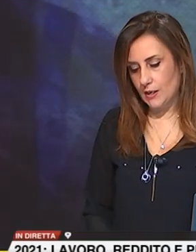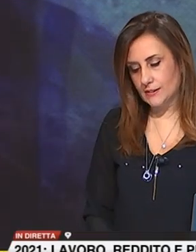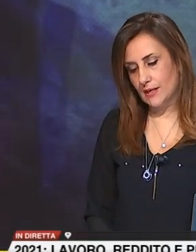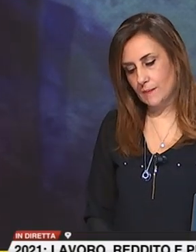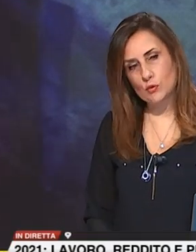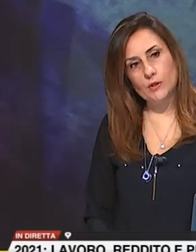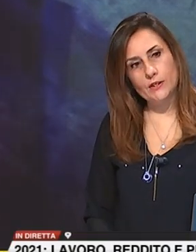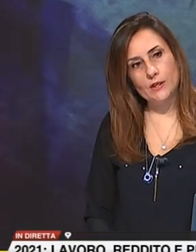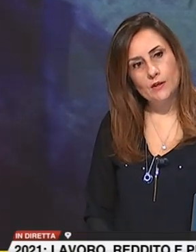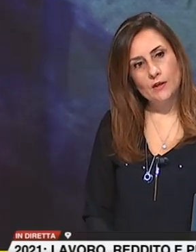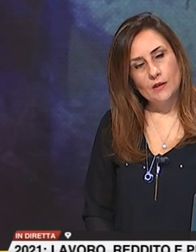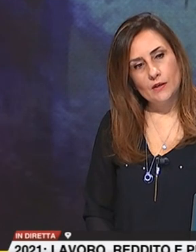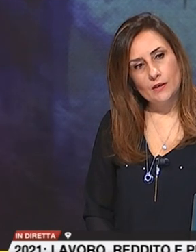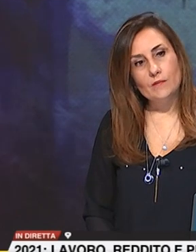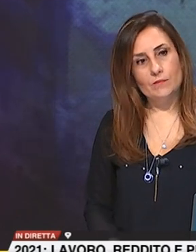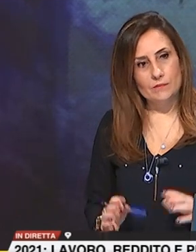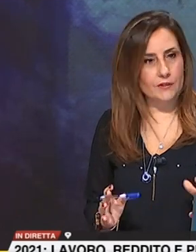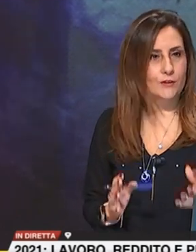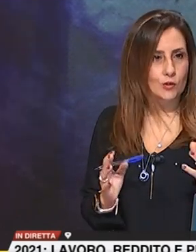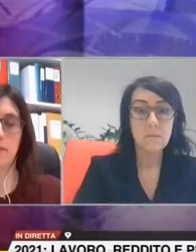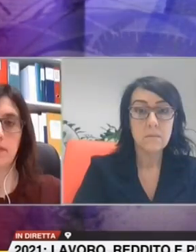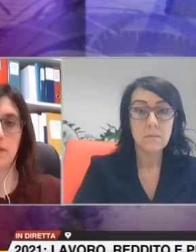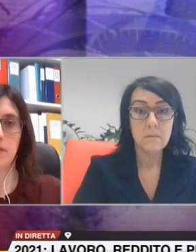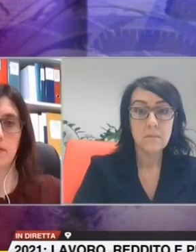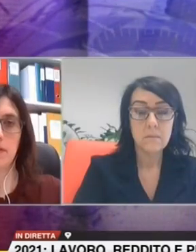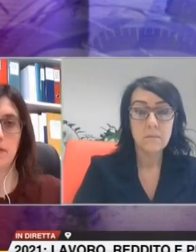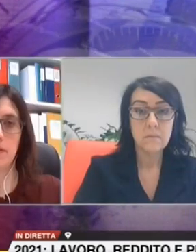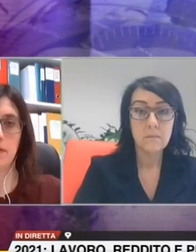a Sara Pasqualin, difficoltà